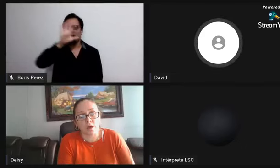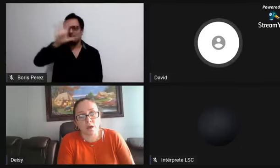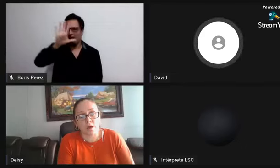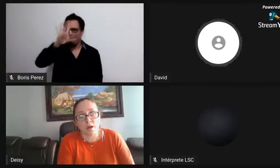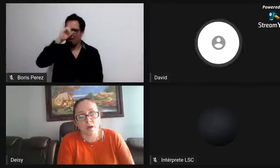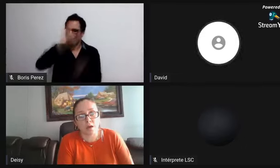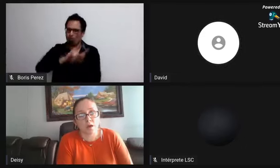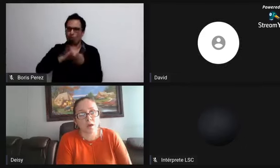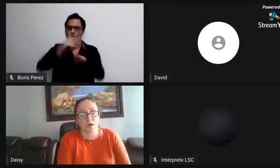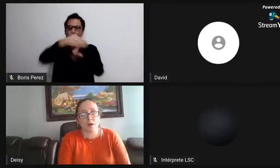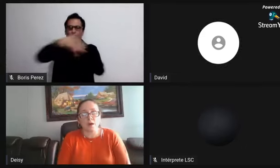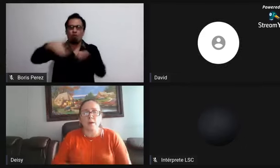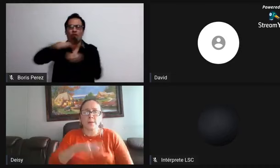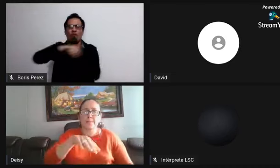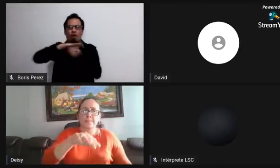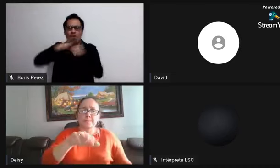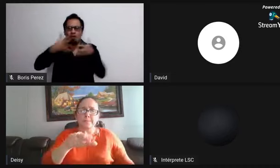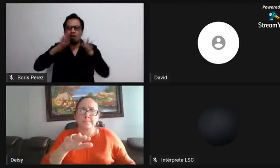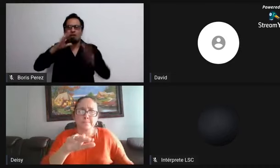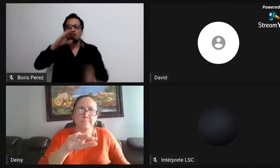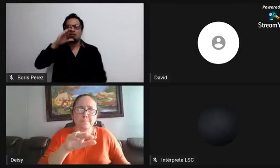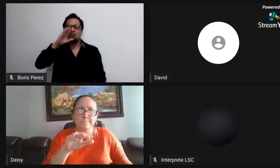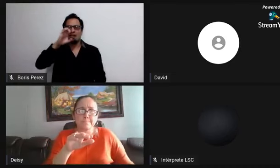Paula Santander.